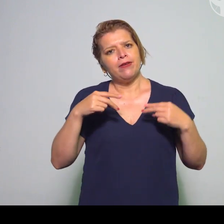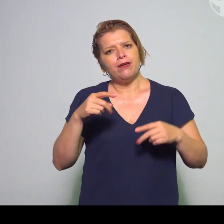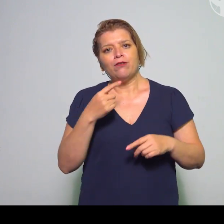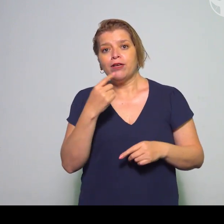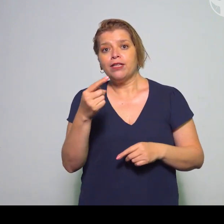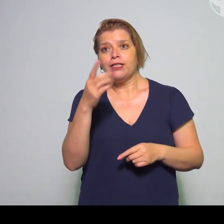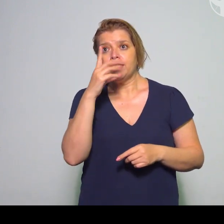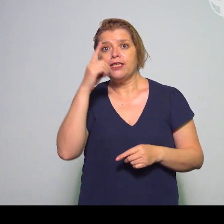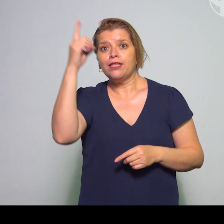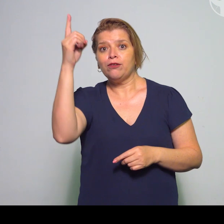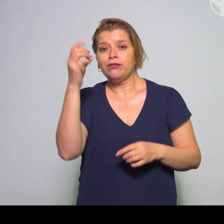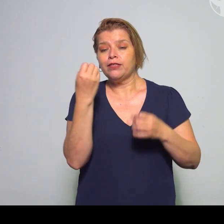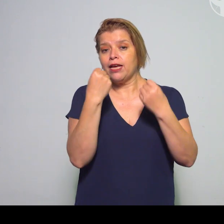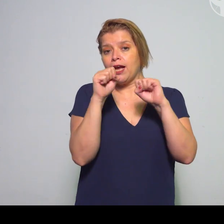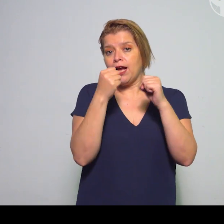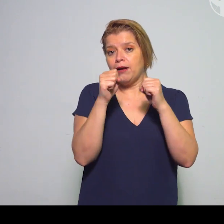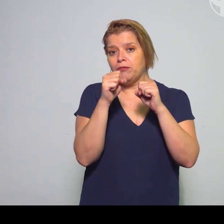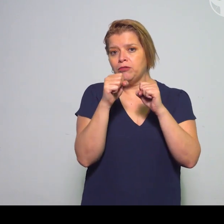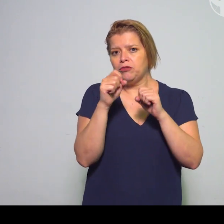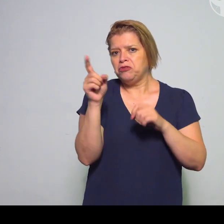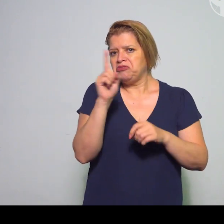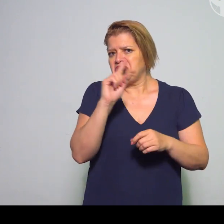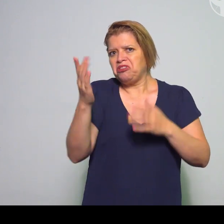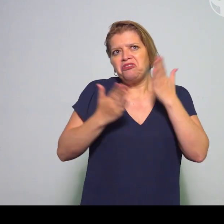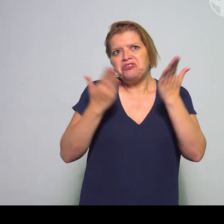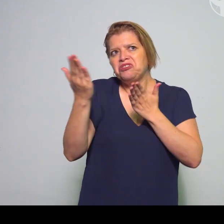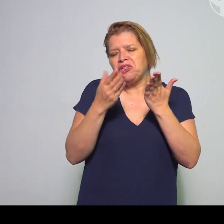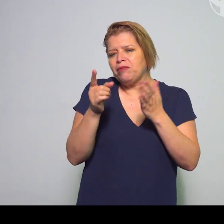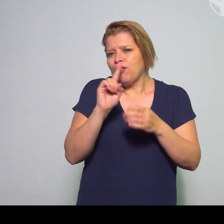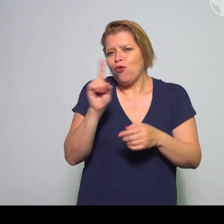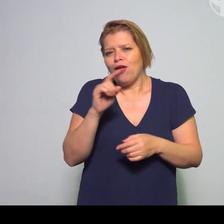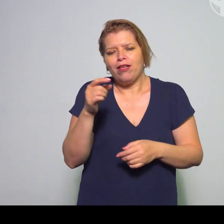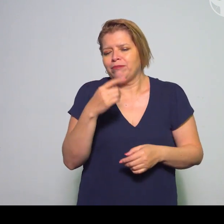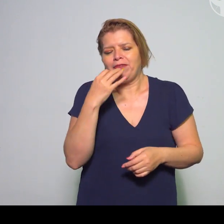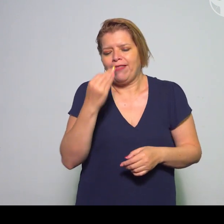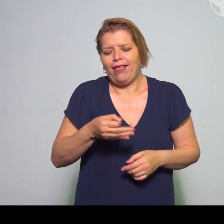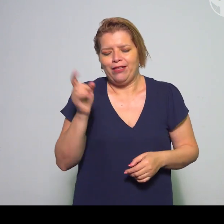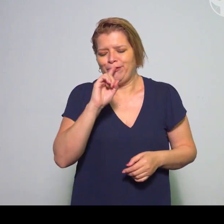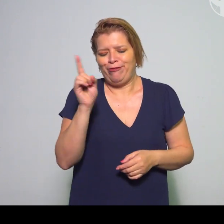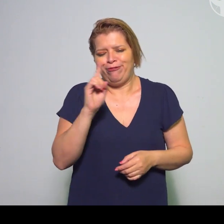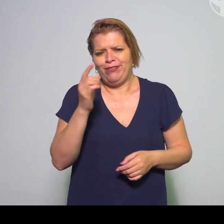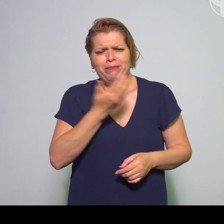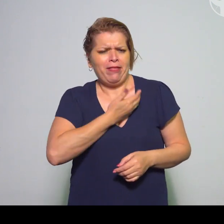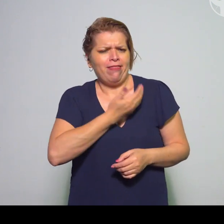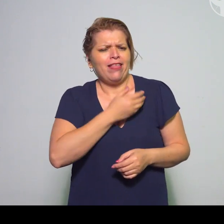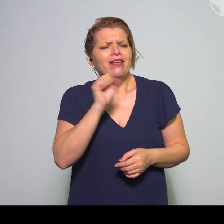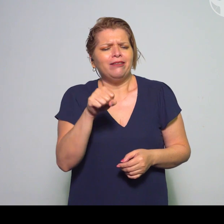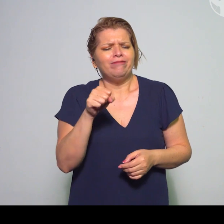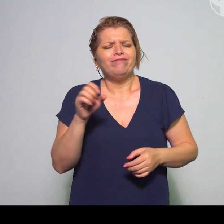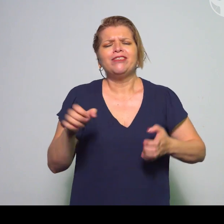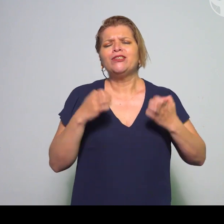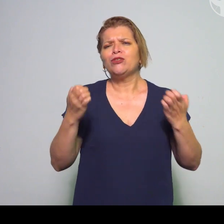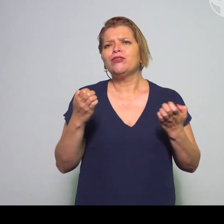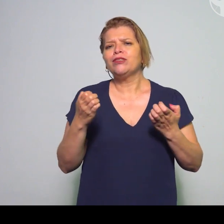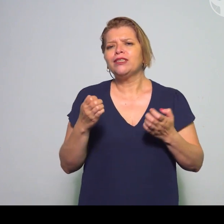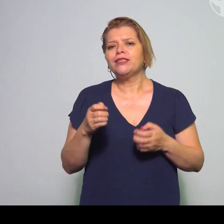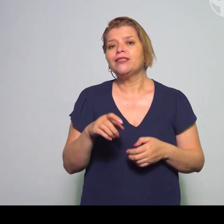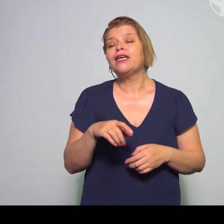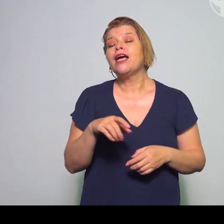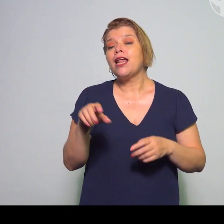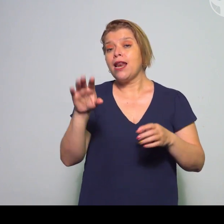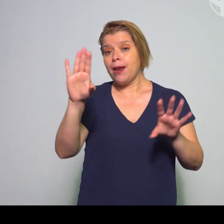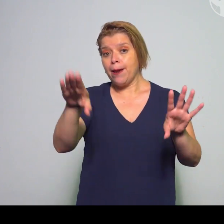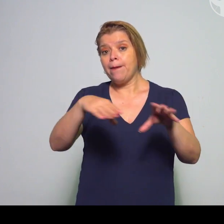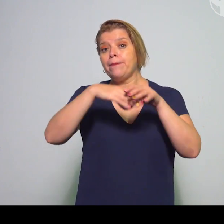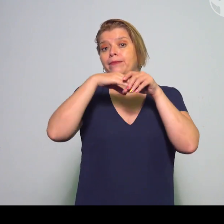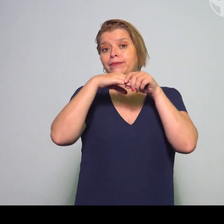acuerdo a lo que Dios dice de nosotros, ¿verdad? No es cierto que ya no sirva, porque en ese momento el matrimonio entre Zacarías,